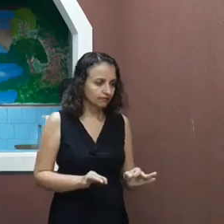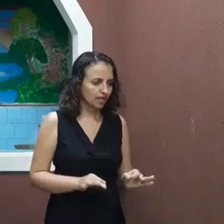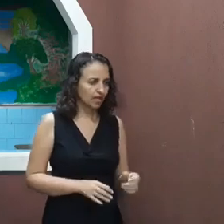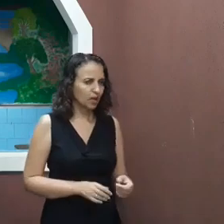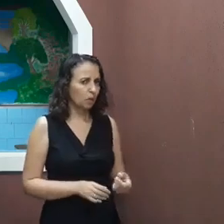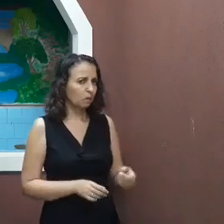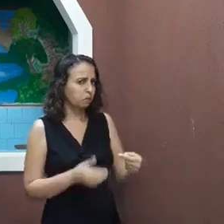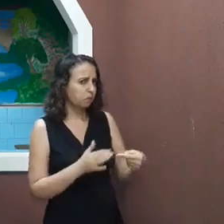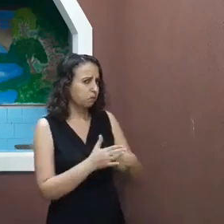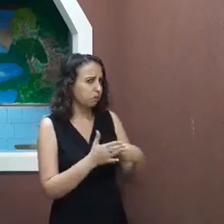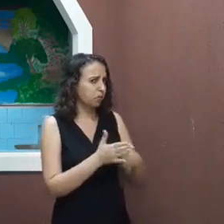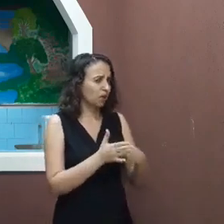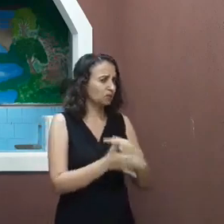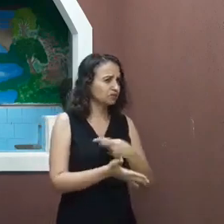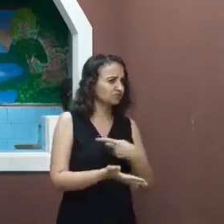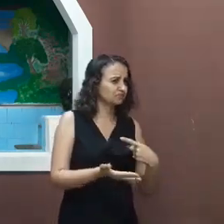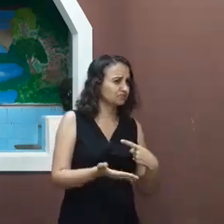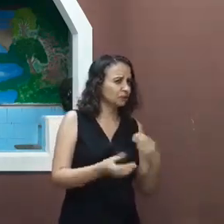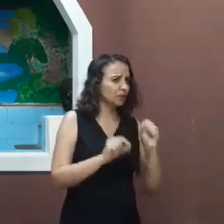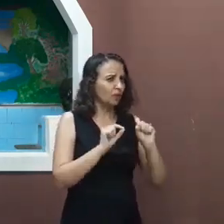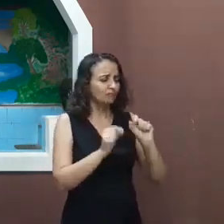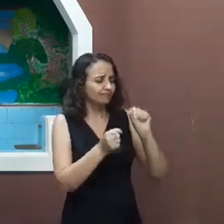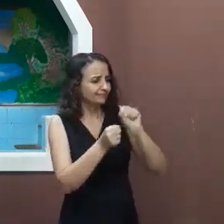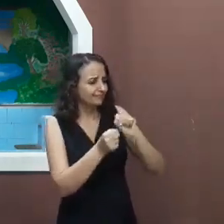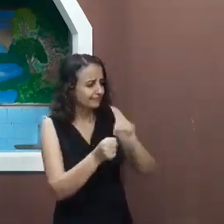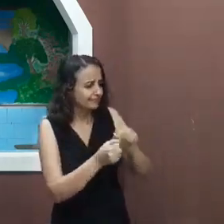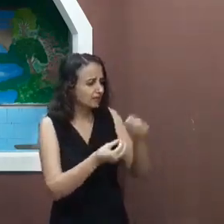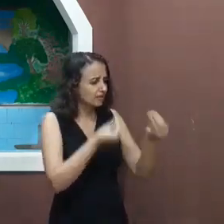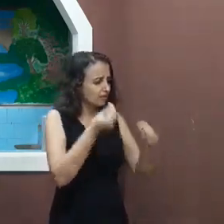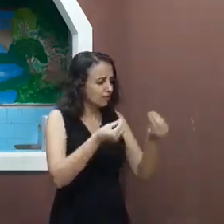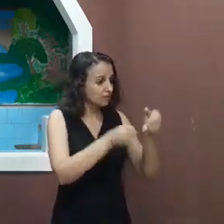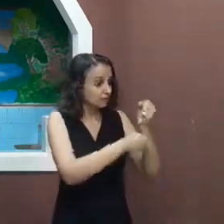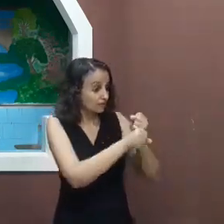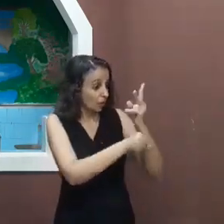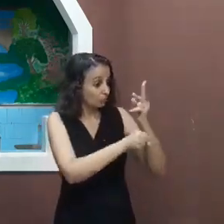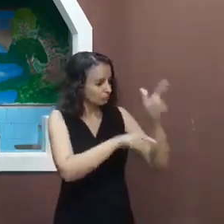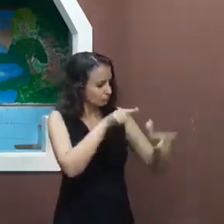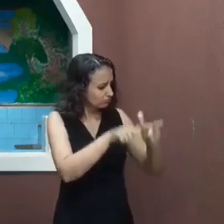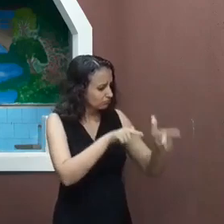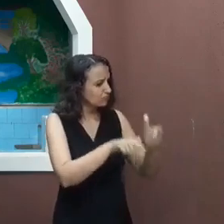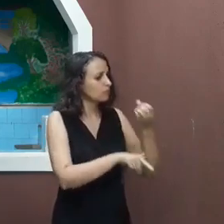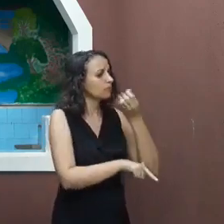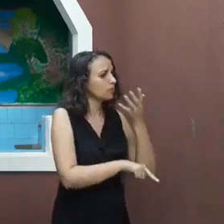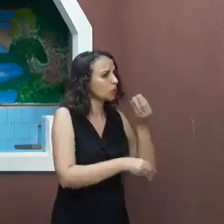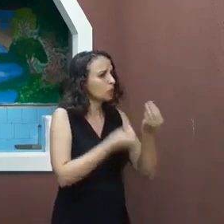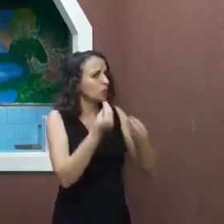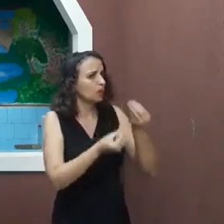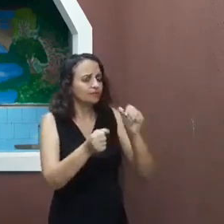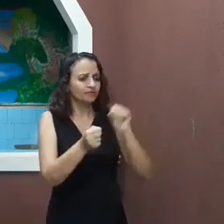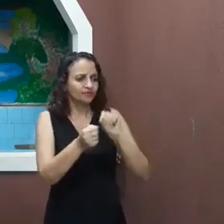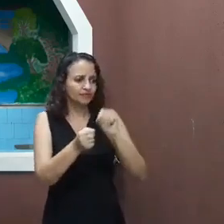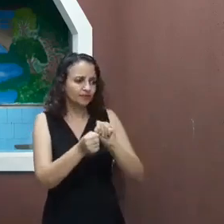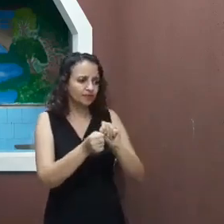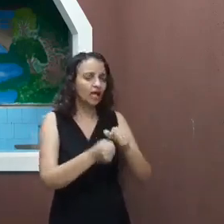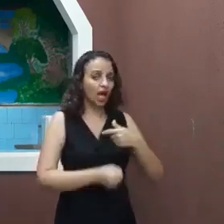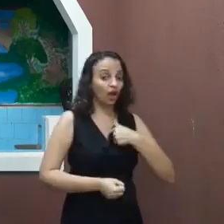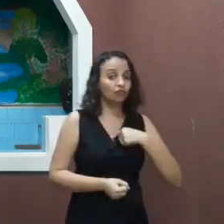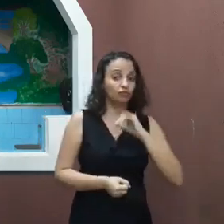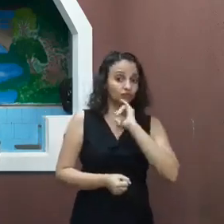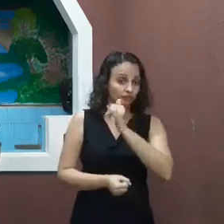né, para termos boas obras? Não sei. Eu vou contar para